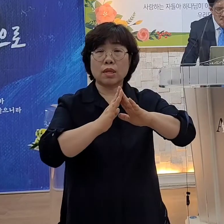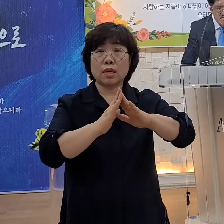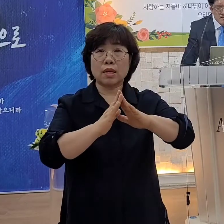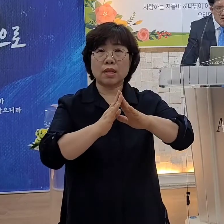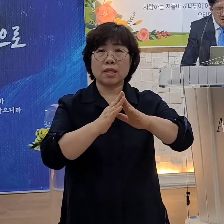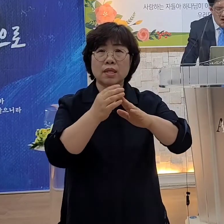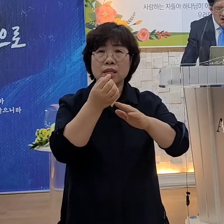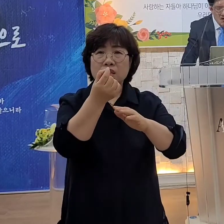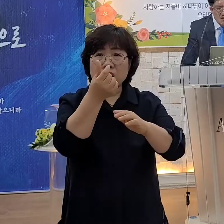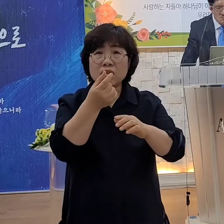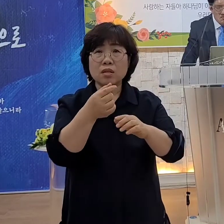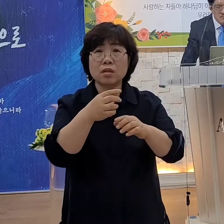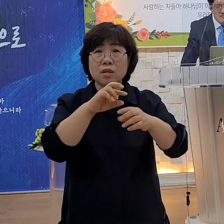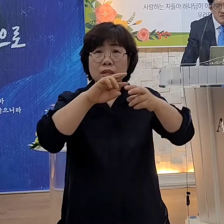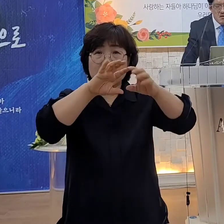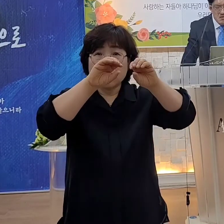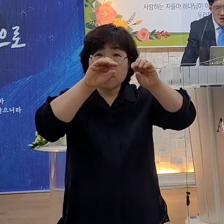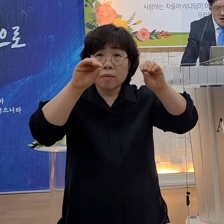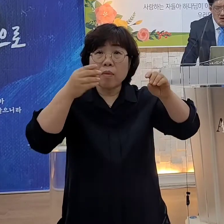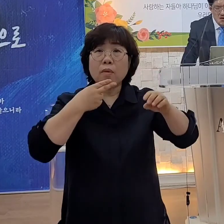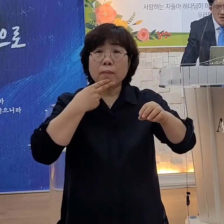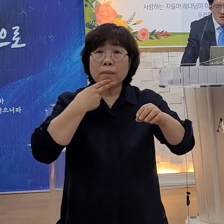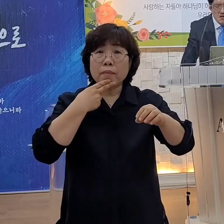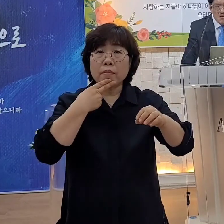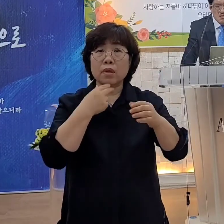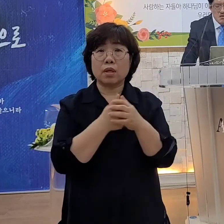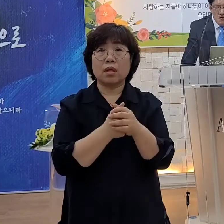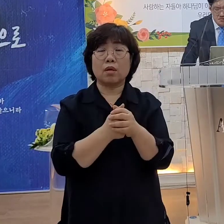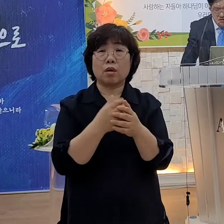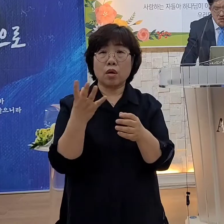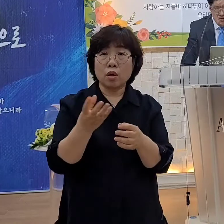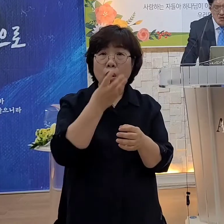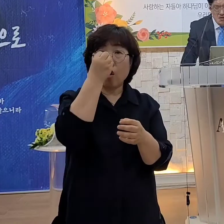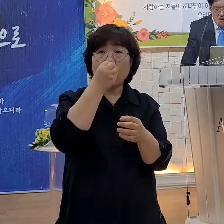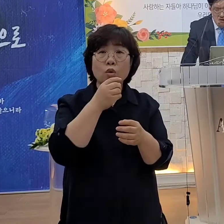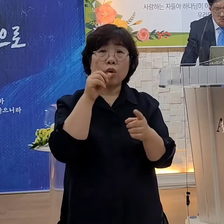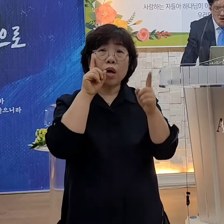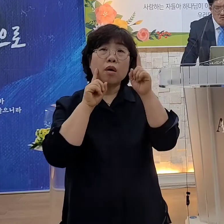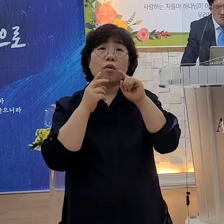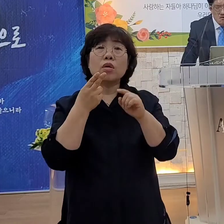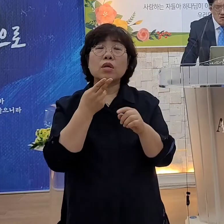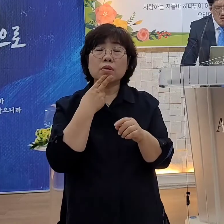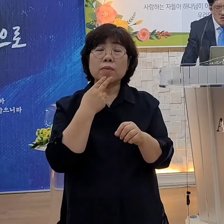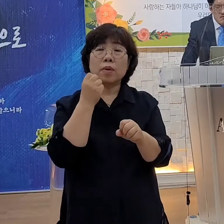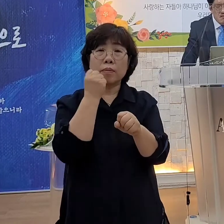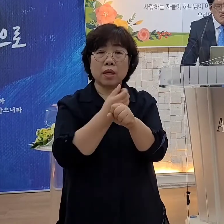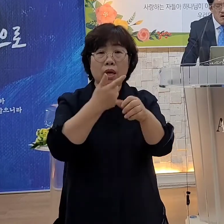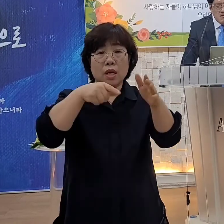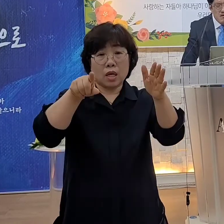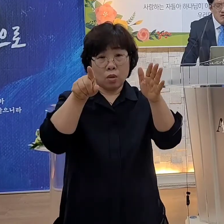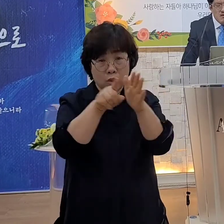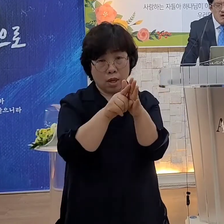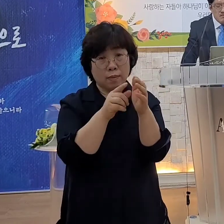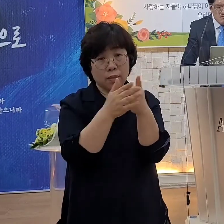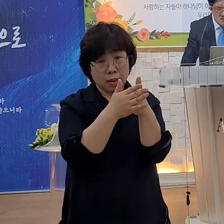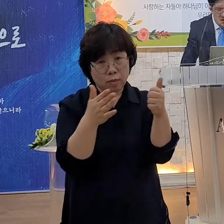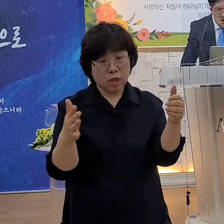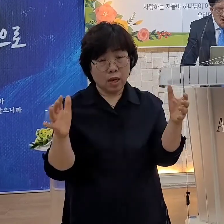세우사 티나 주름 잡힌 것이나 이런 것들이 없이 거룩하고 흠이 없게